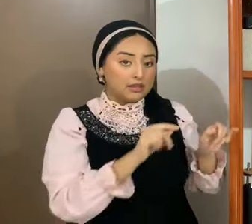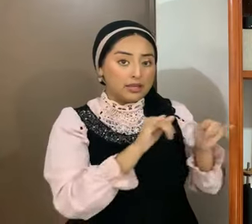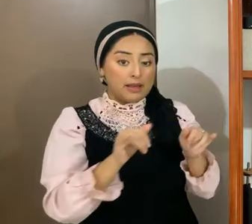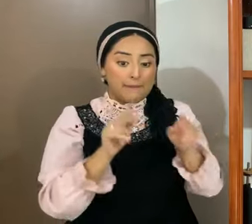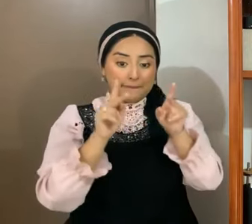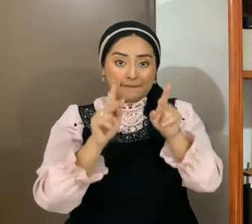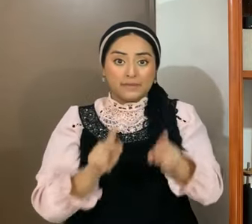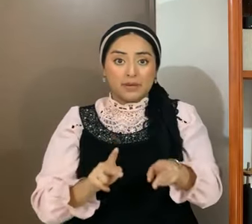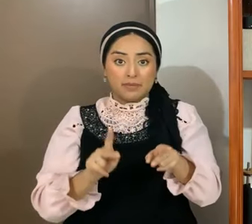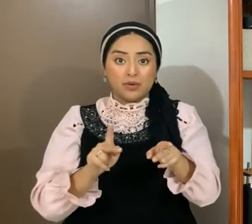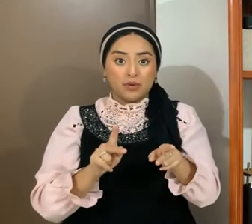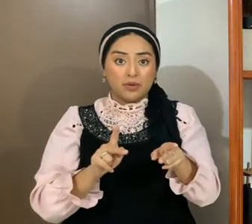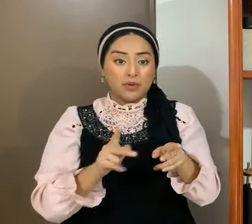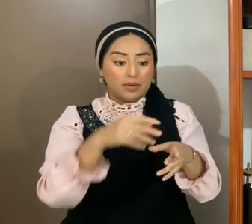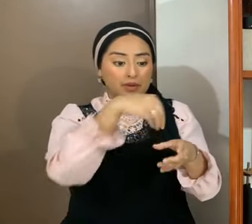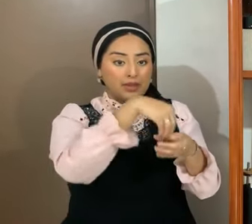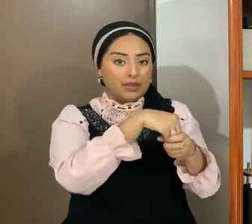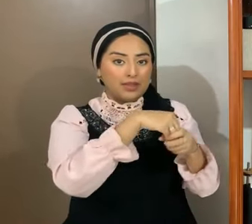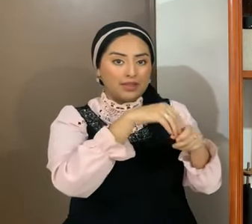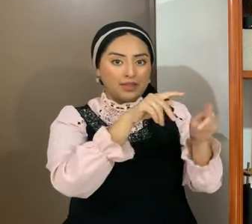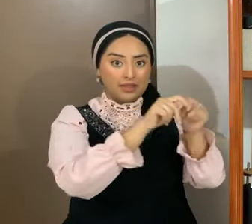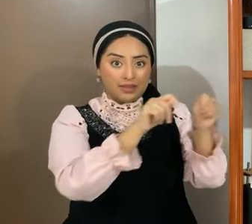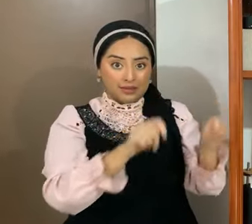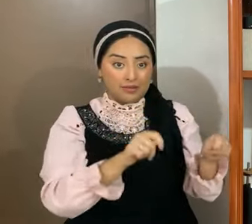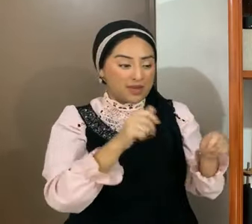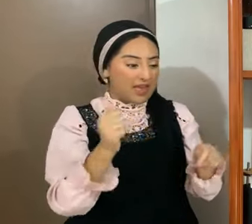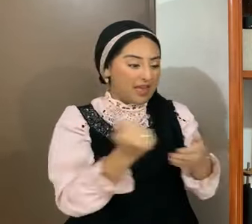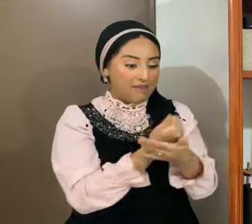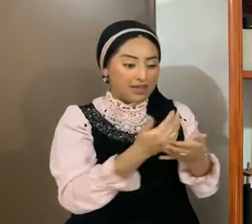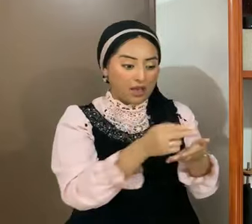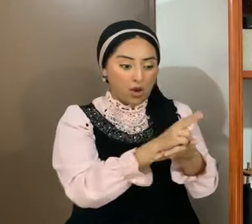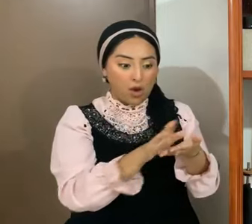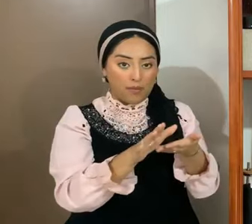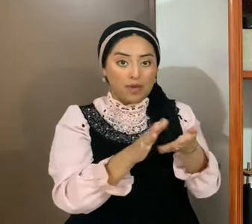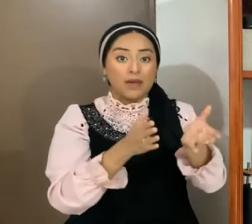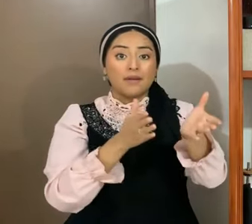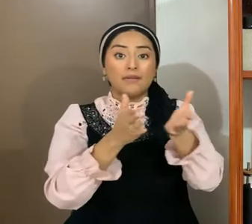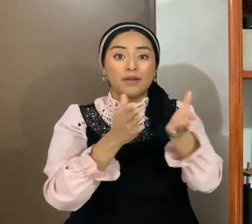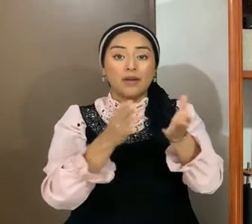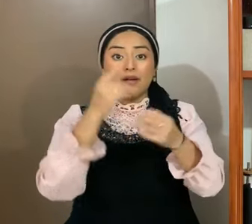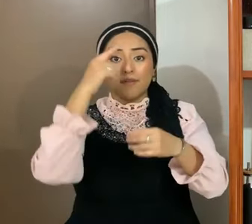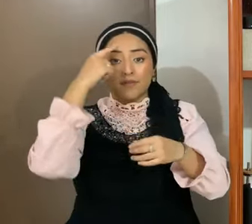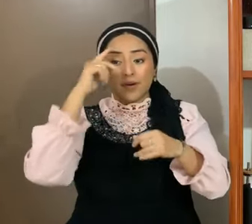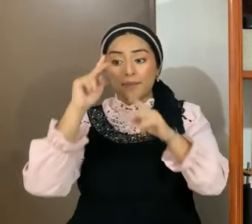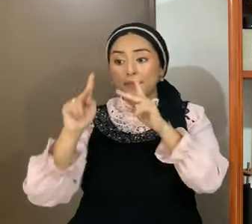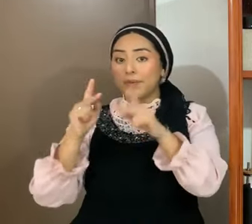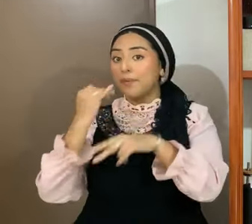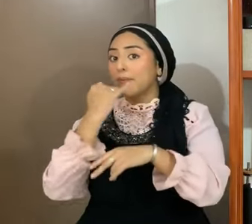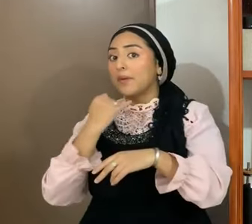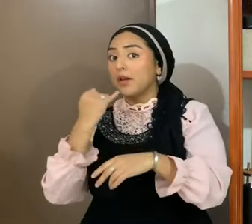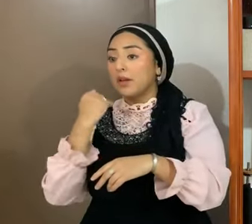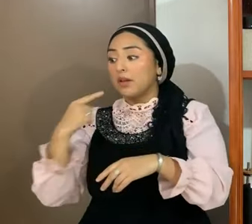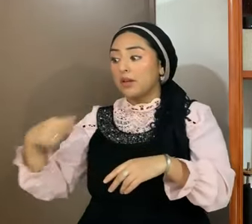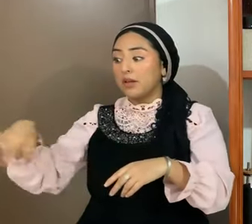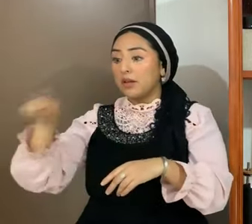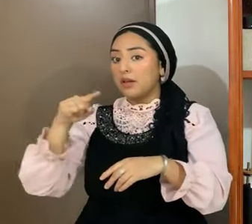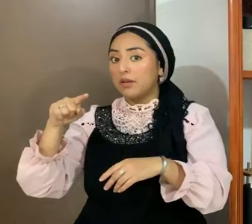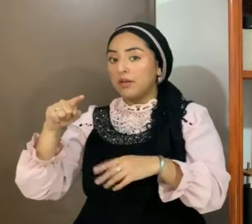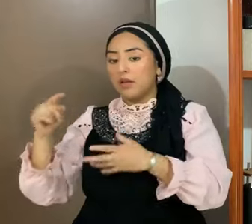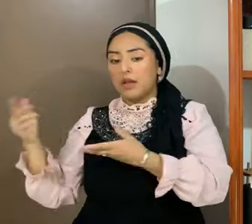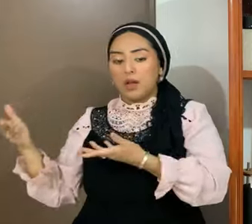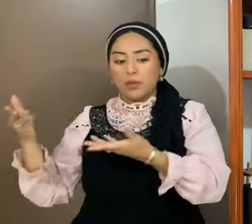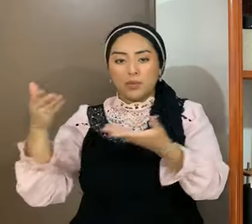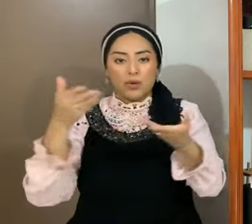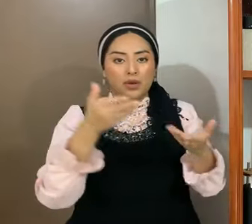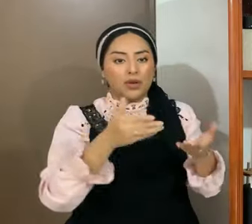Kohanim fueran puros, fueran santos, era que todo esto sirviera para que el pueblo pudiera llevar